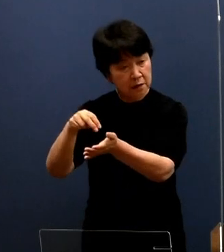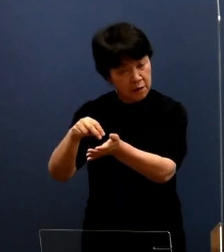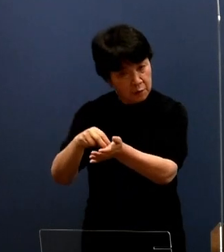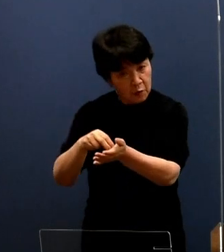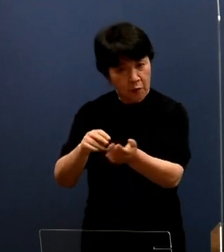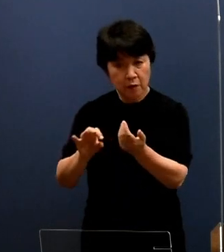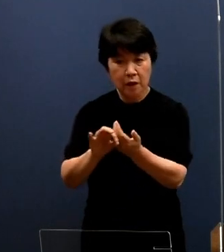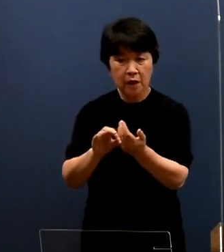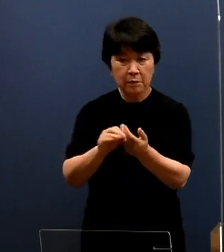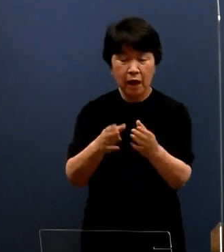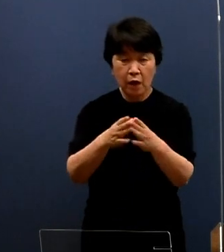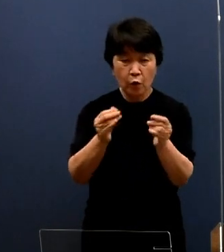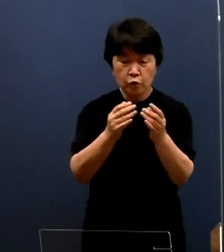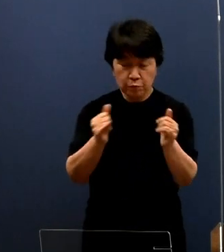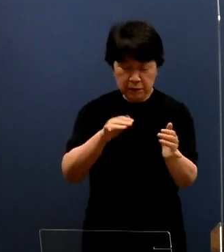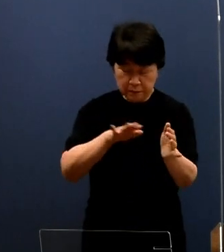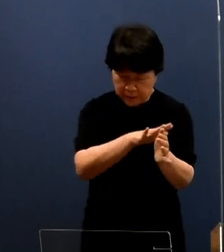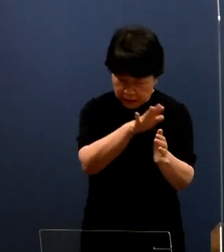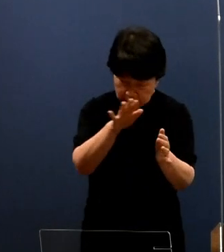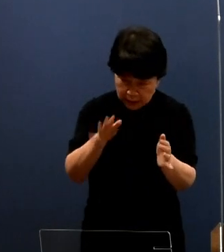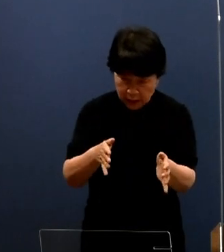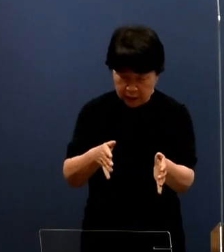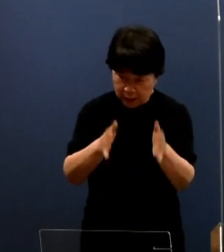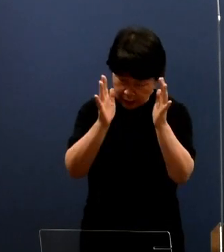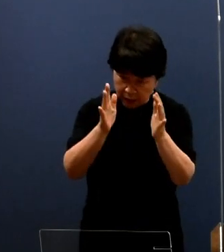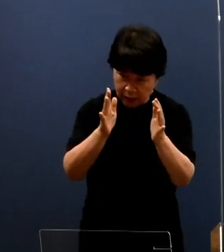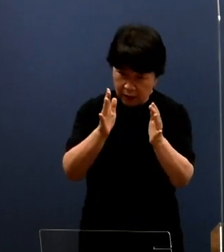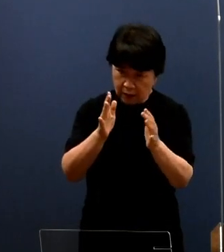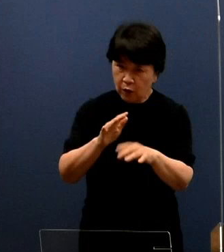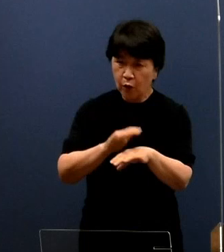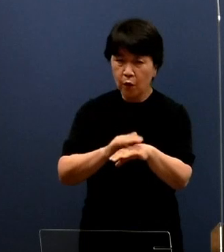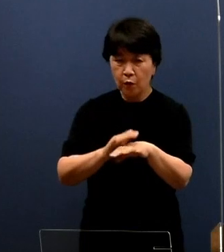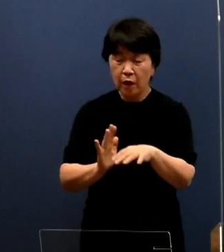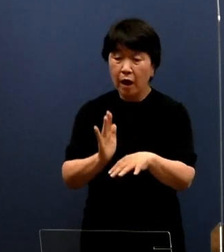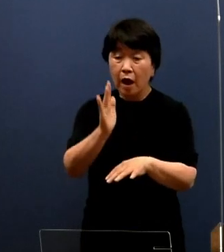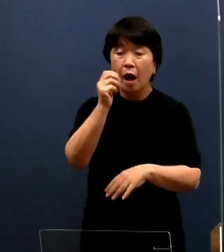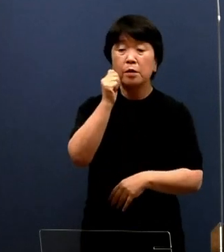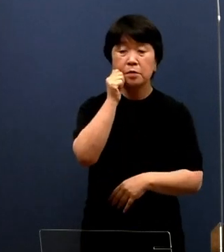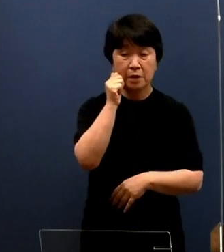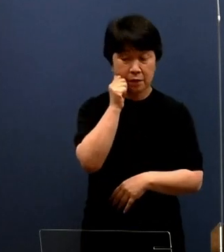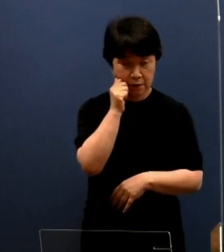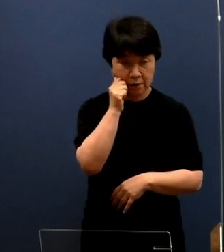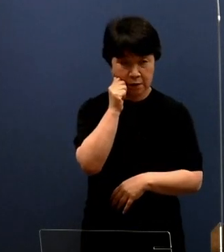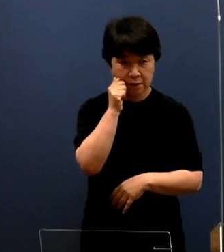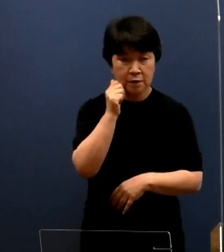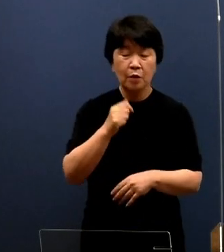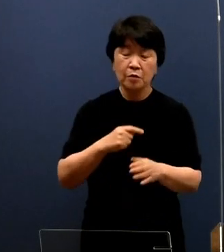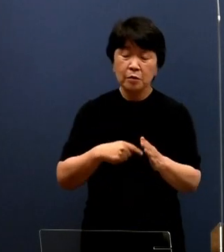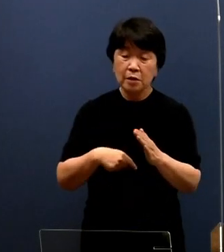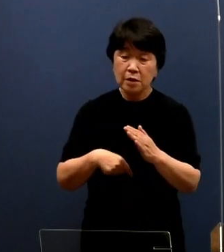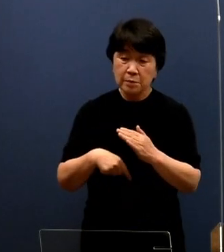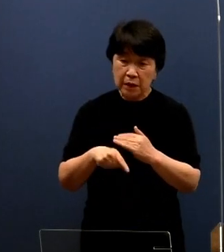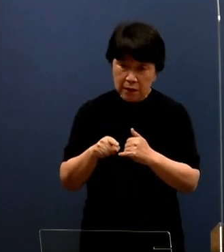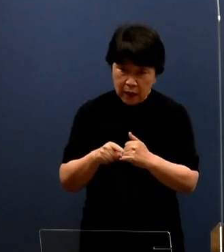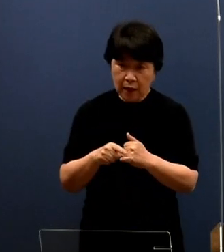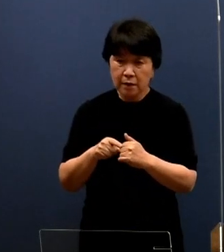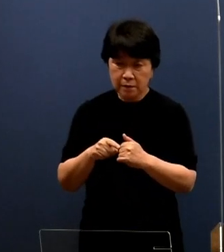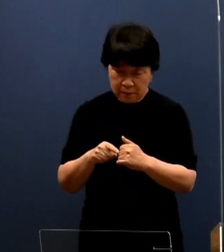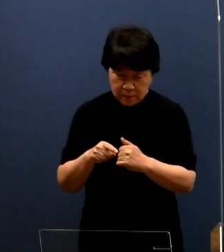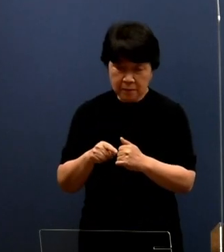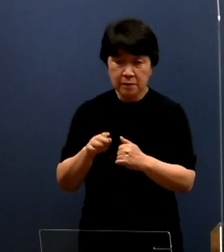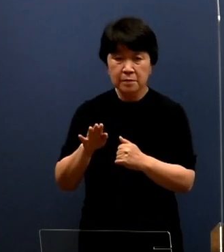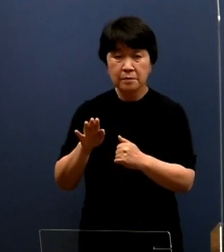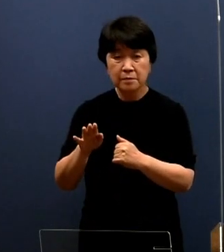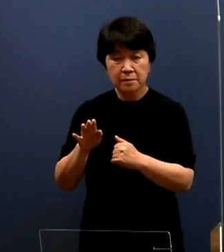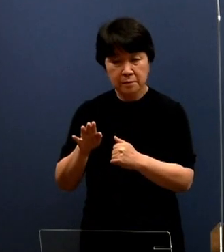人賛成する政策なんかできないので。それを言い出すと、 それはそのみんな対象外っていうことになること